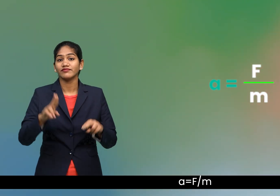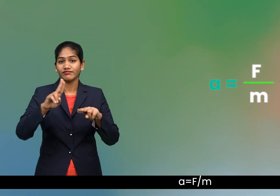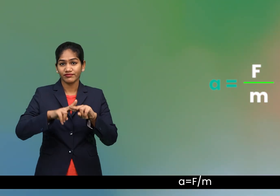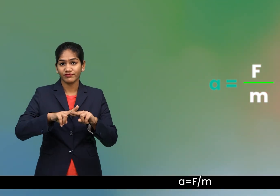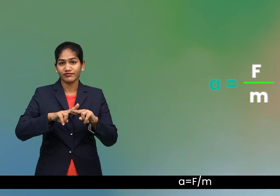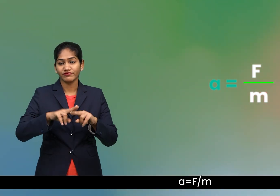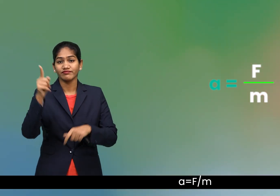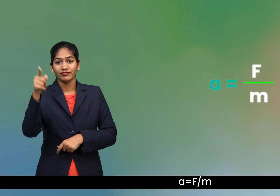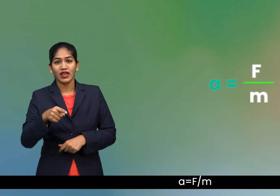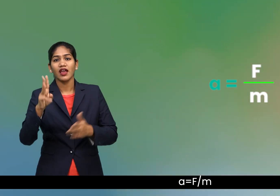F/m.